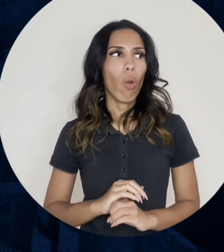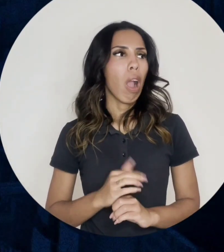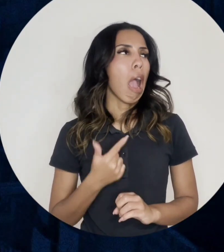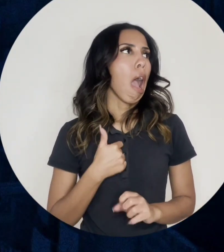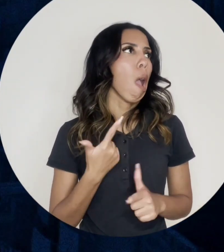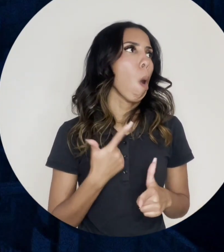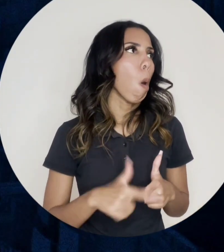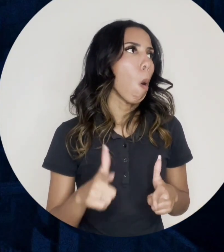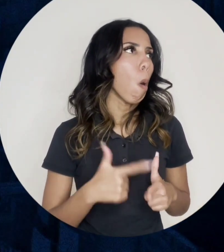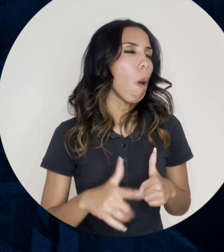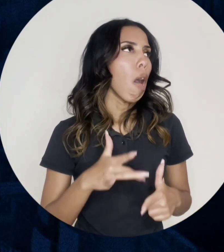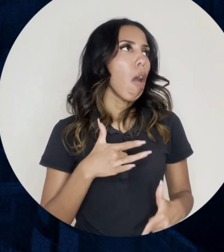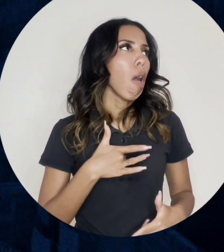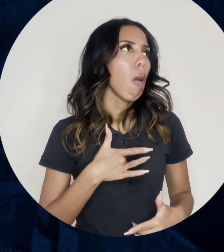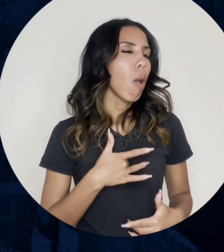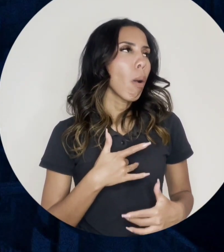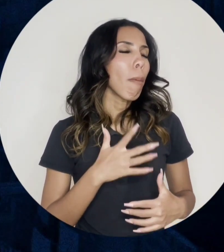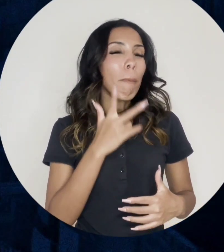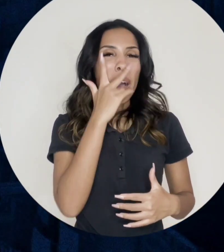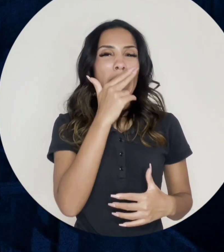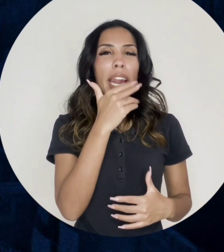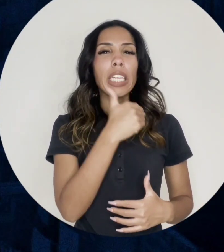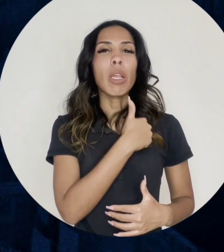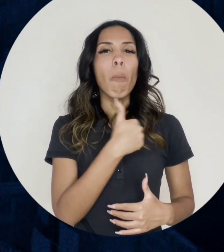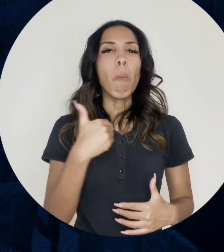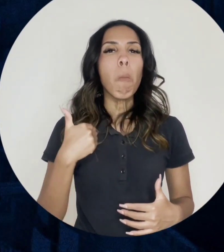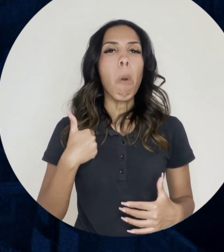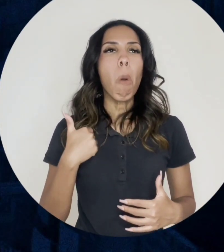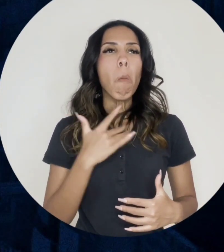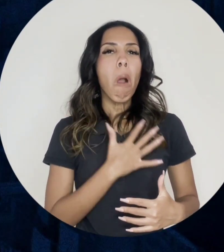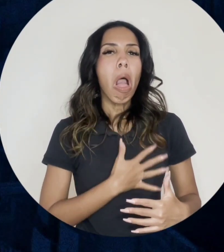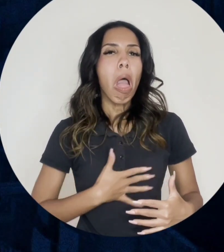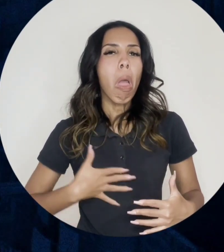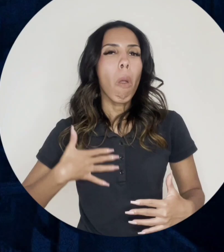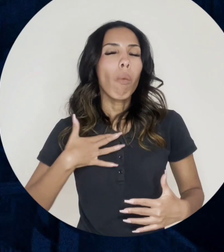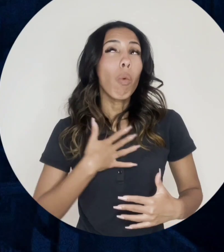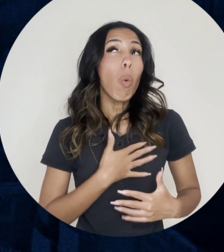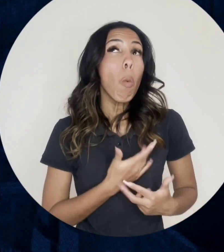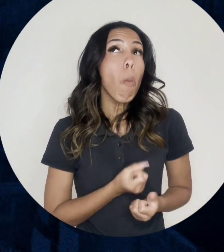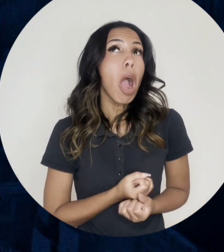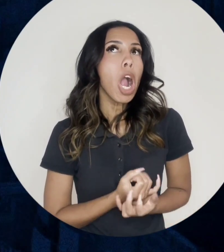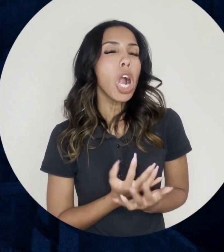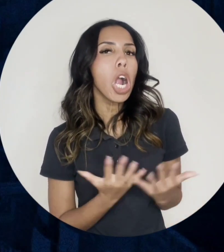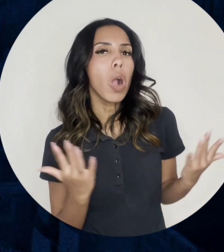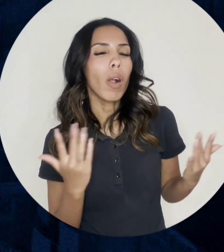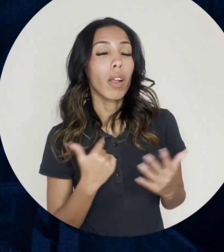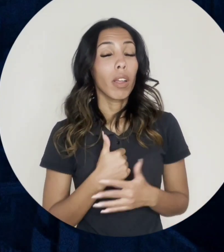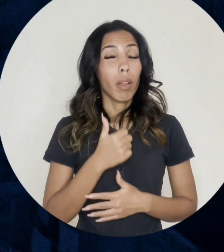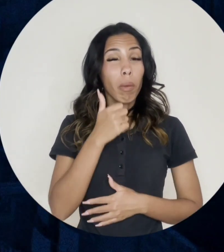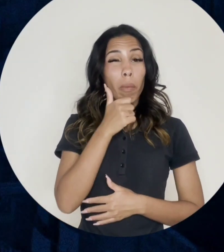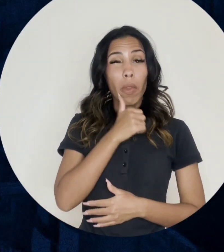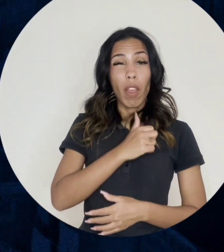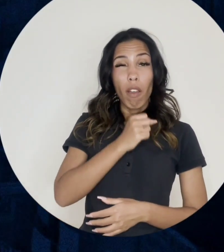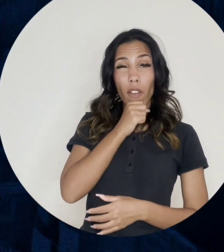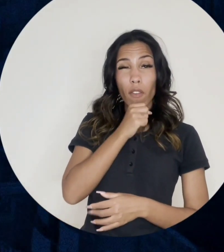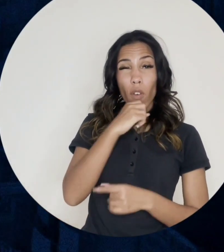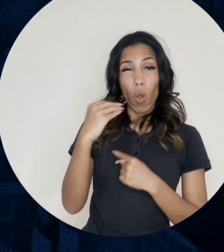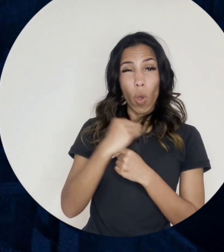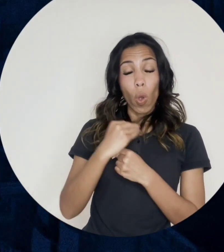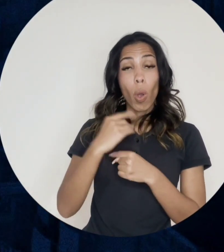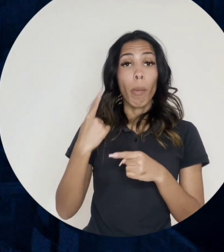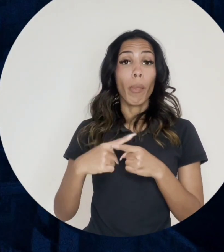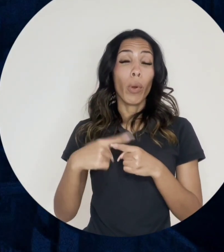de uma sombra no pulmão. E minha avó, que me criou, porque minha mãe